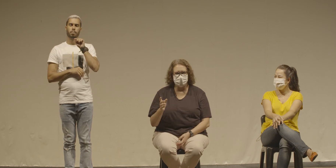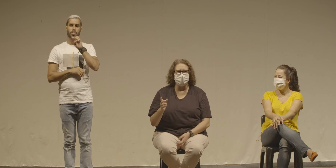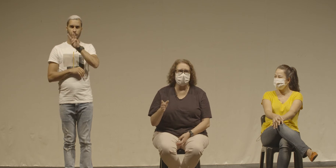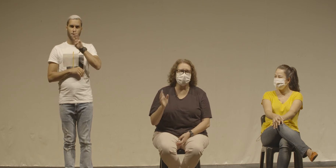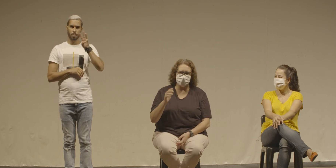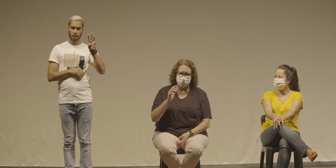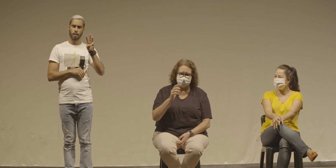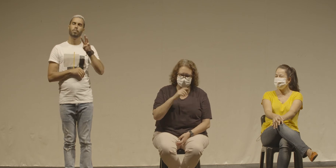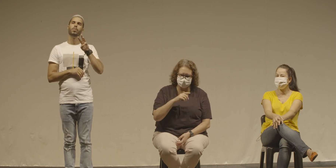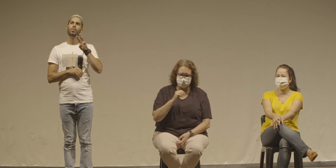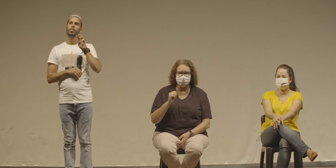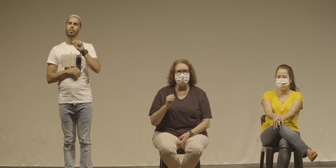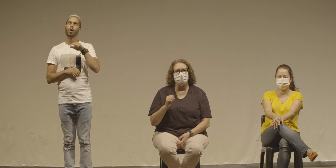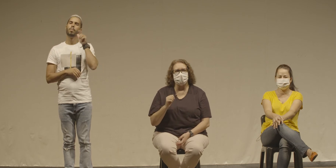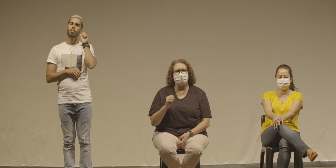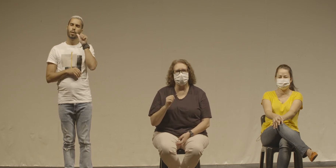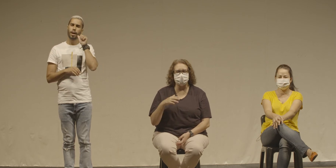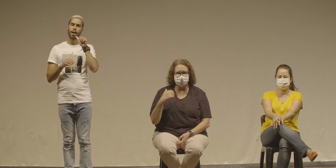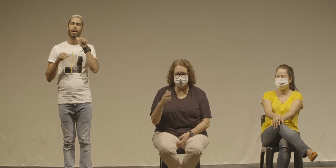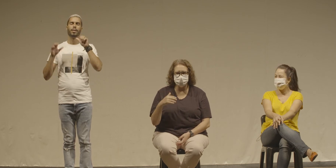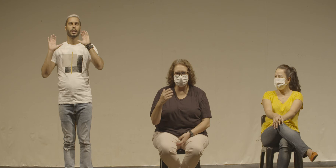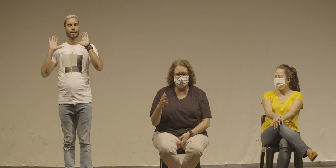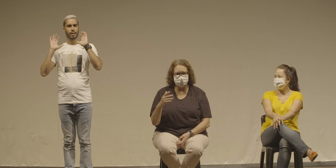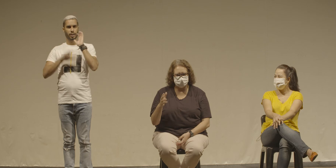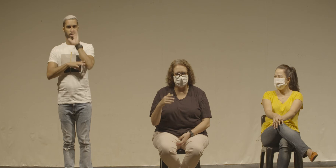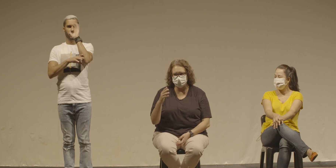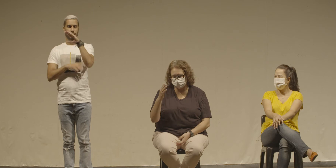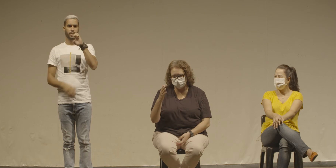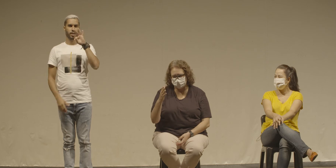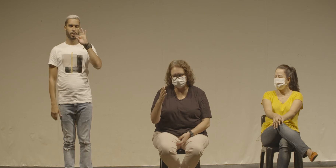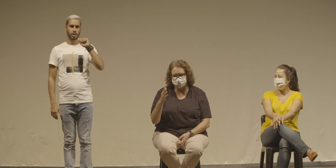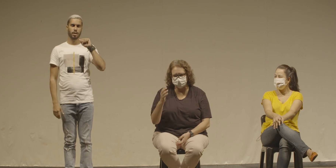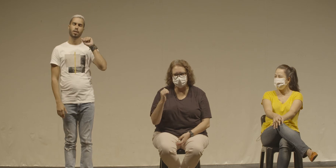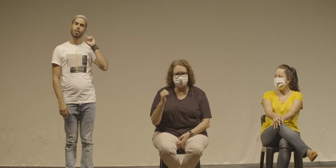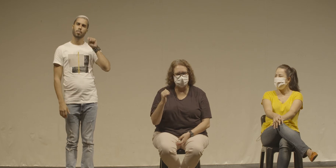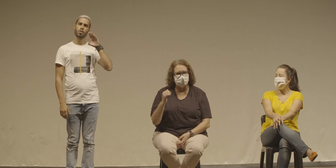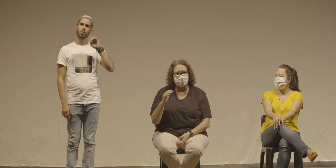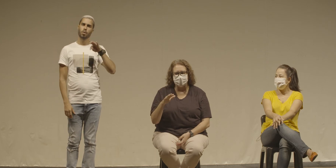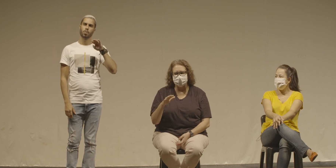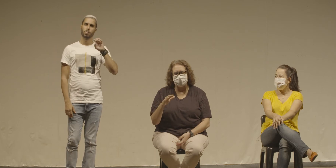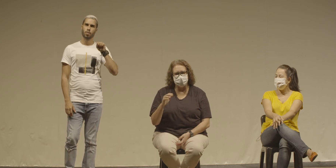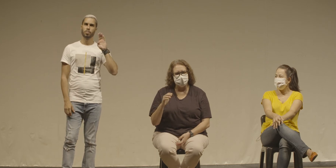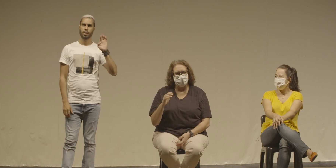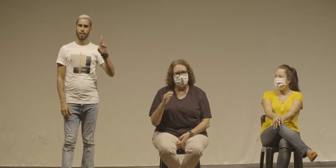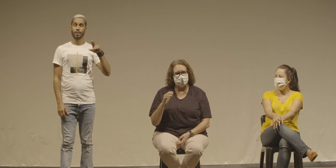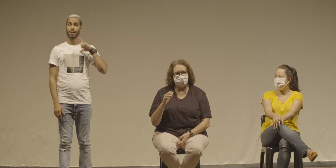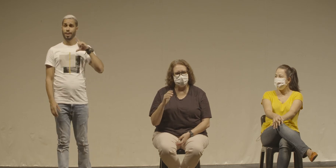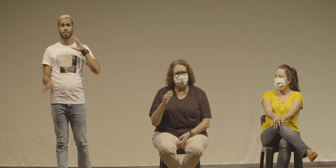www.mulheresacesta.com.br, e também no Instagram, você seguindo e tem na página do Facebook também.